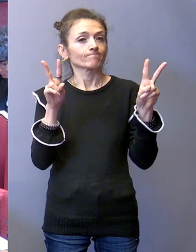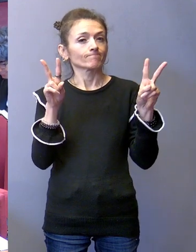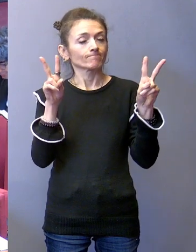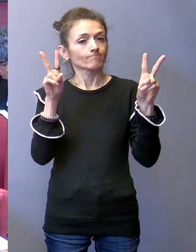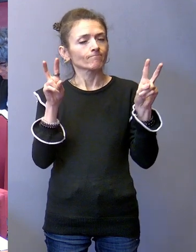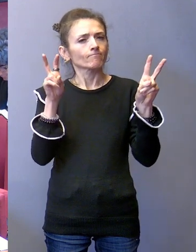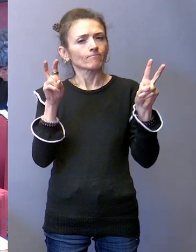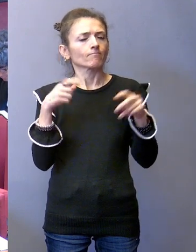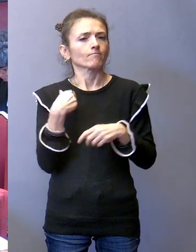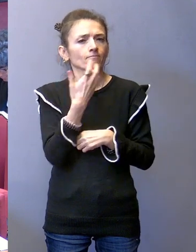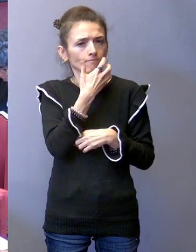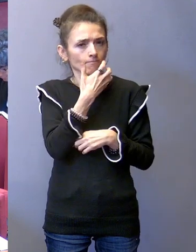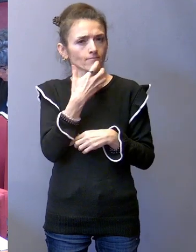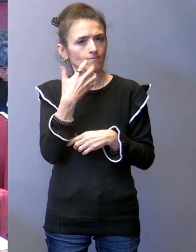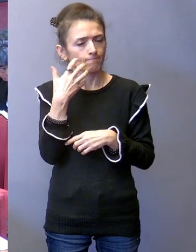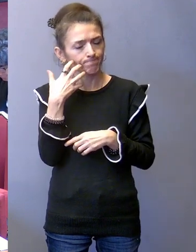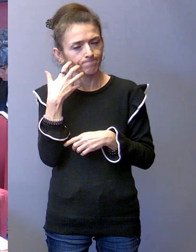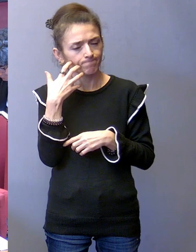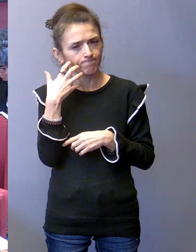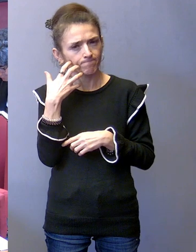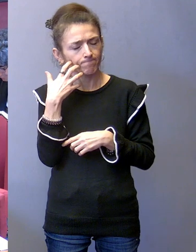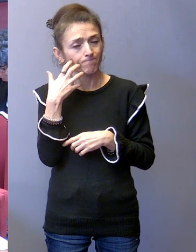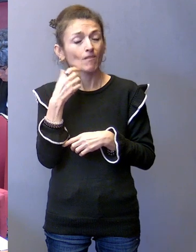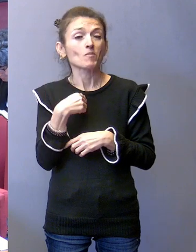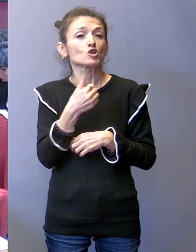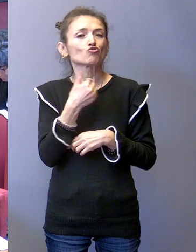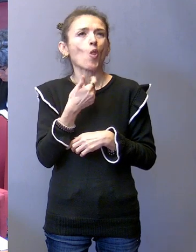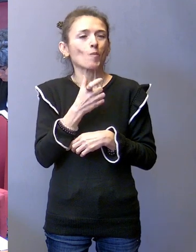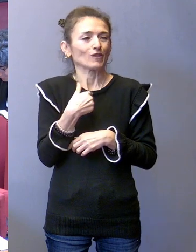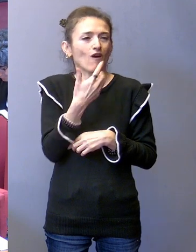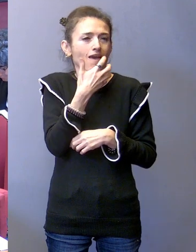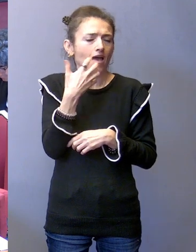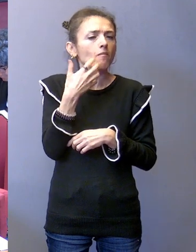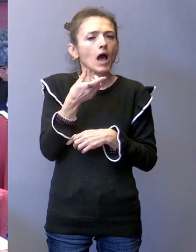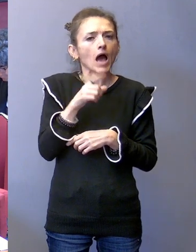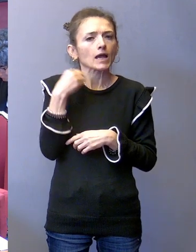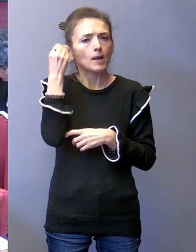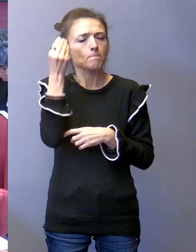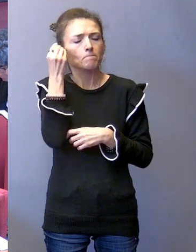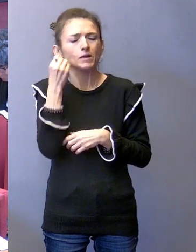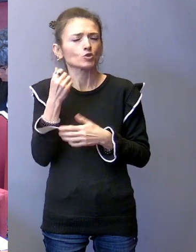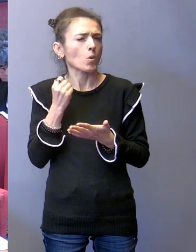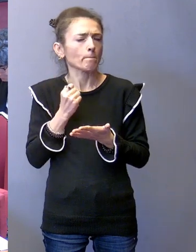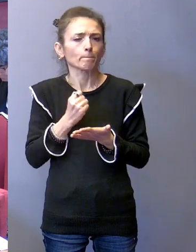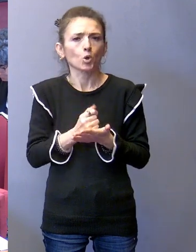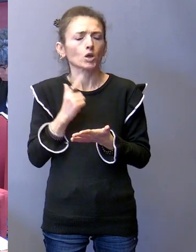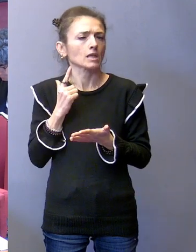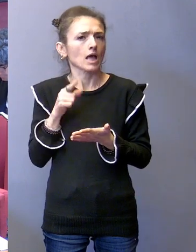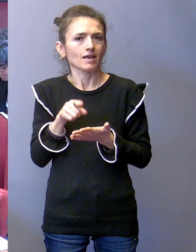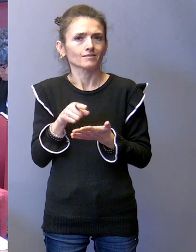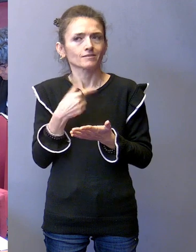mi è molto caro e però non è che solo perché mi è caro Ma credo che sia fondamentale per la visione di una città